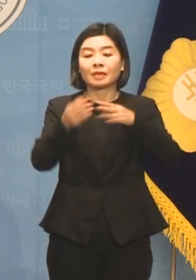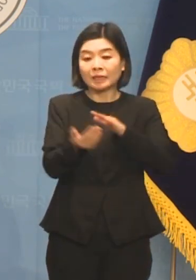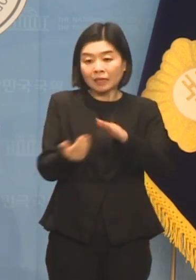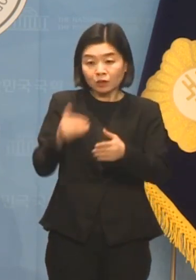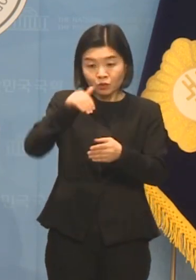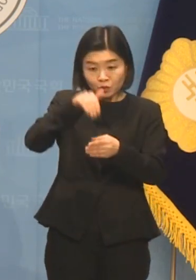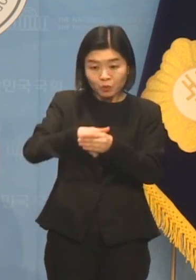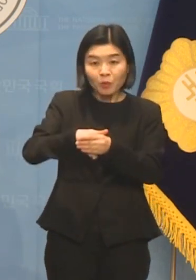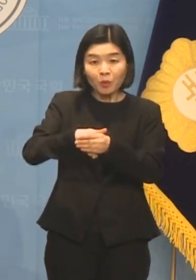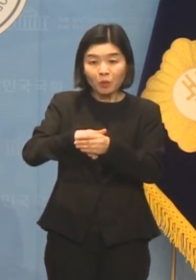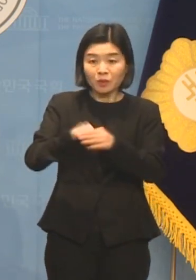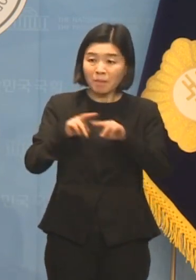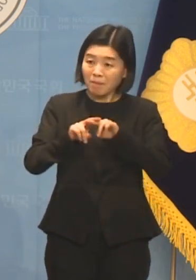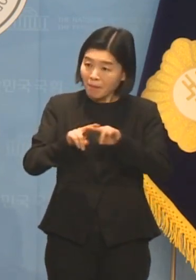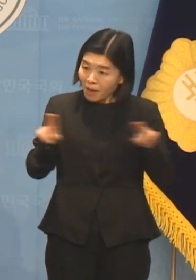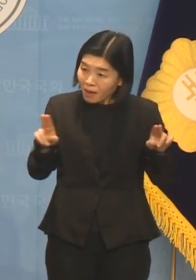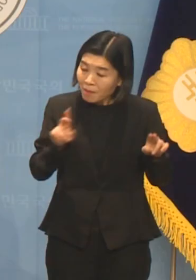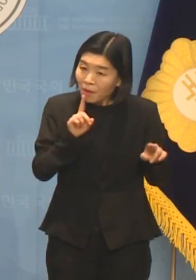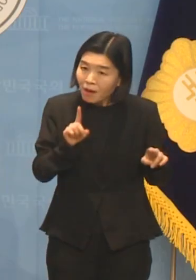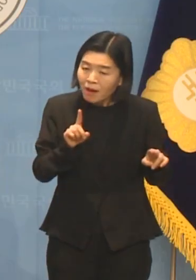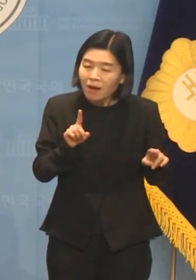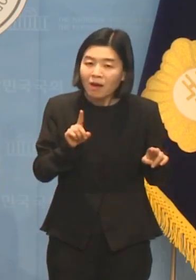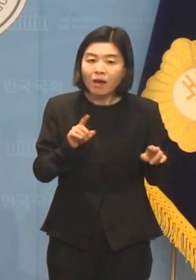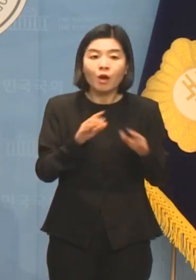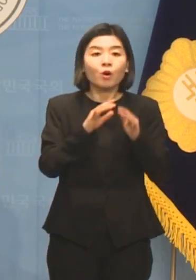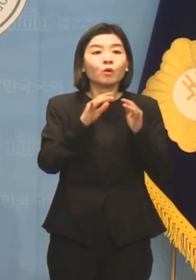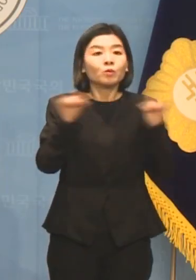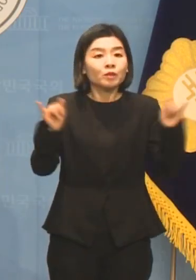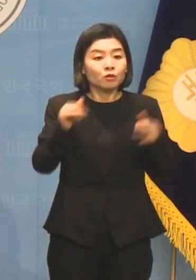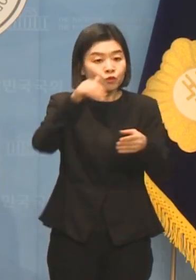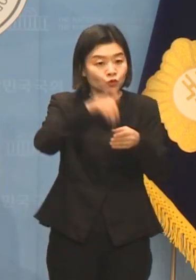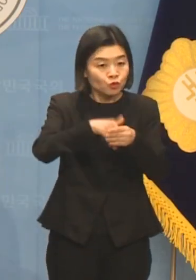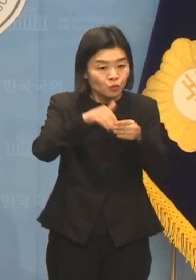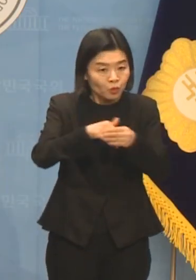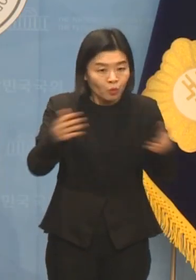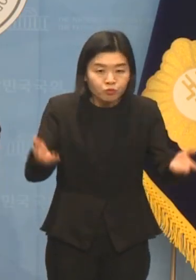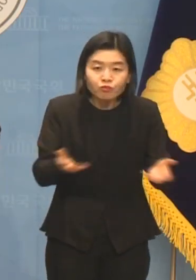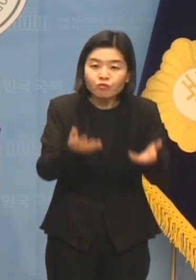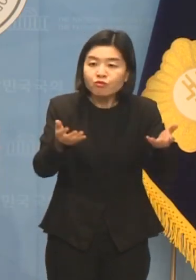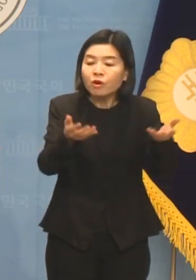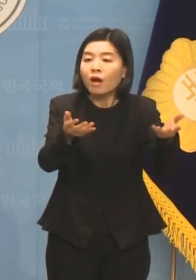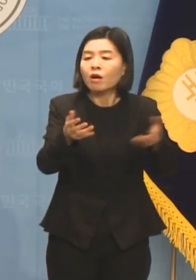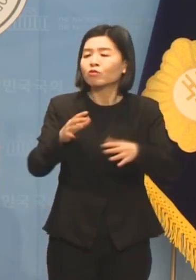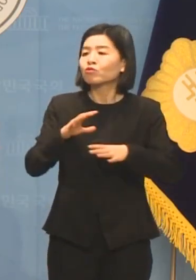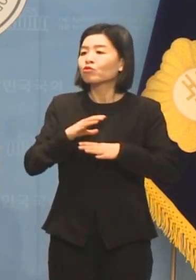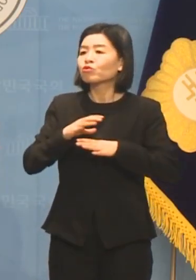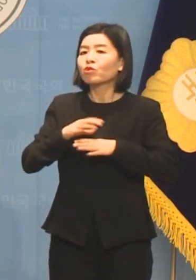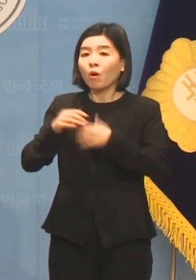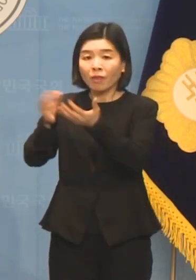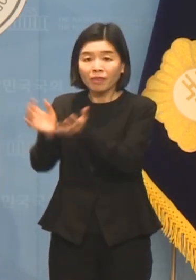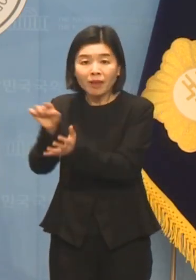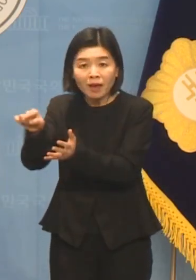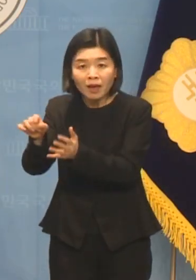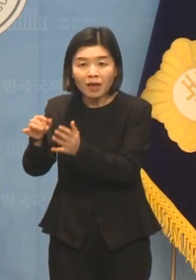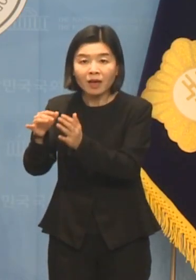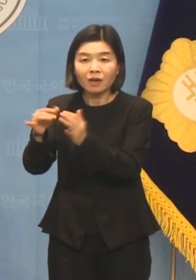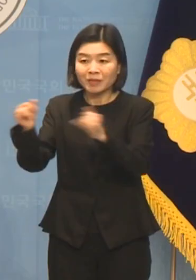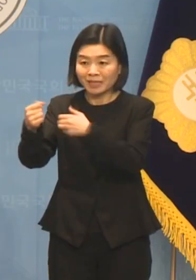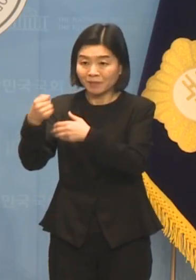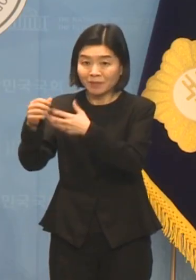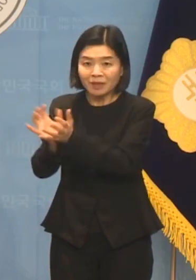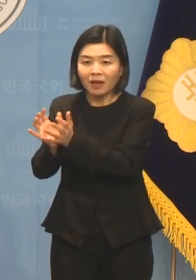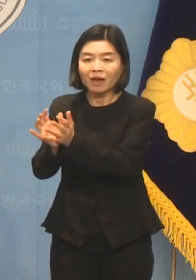사전투표제를 폐지하겠다고요? 우리 국민들의 적극적인 투표 참여를 두려워하는 정당은 존재할 이유가